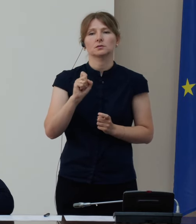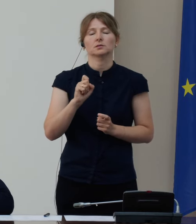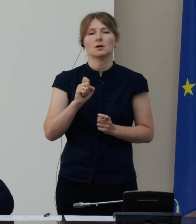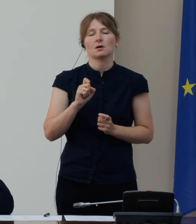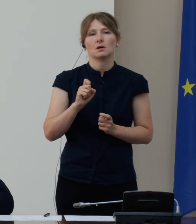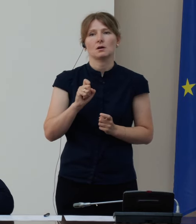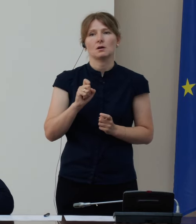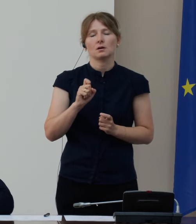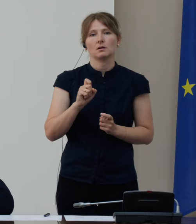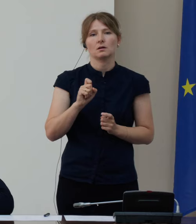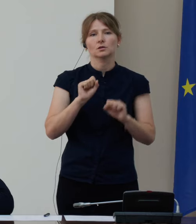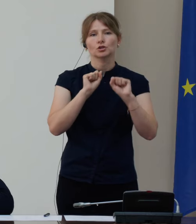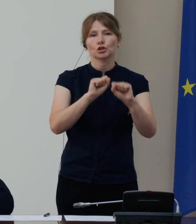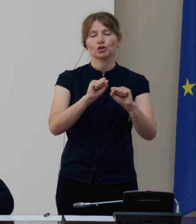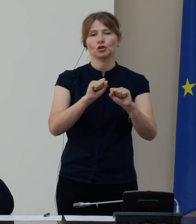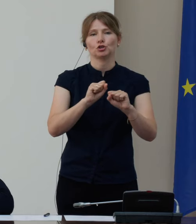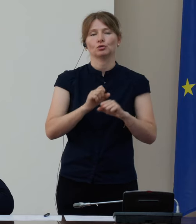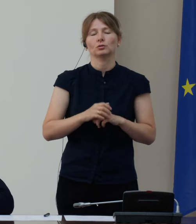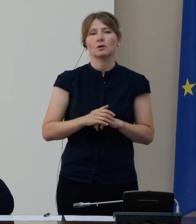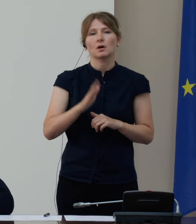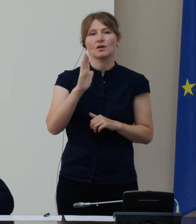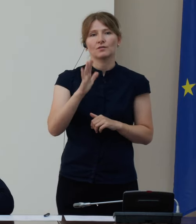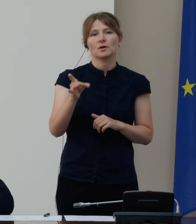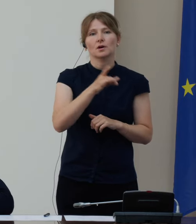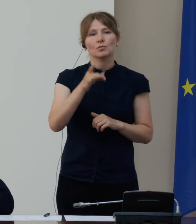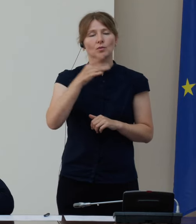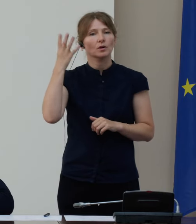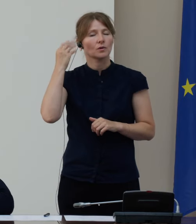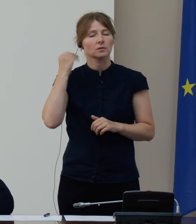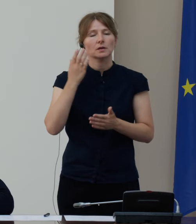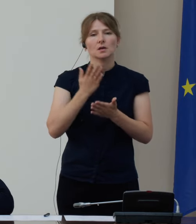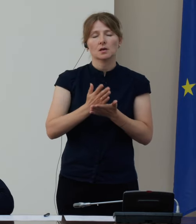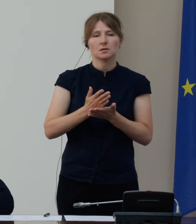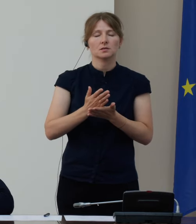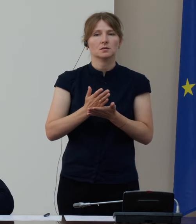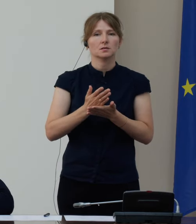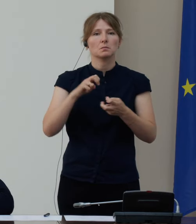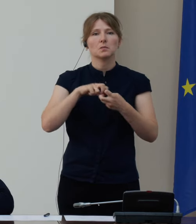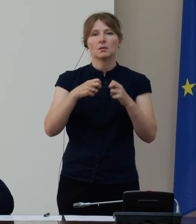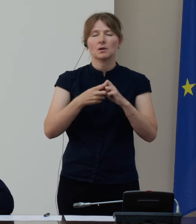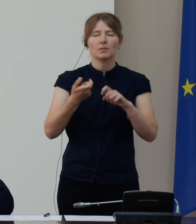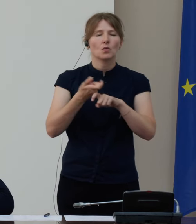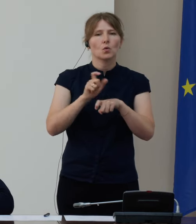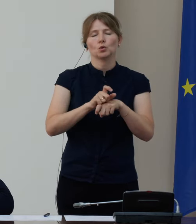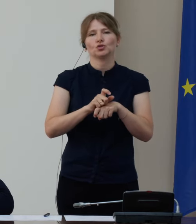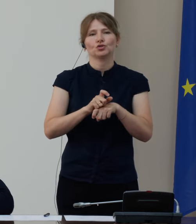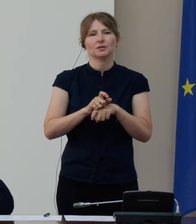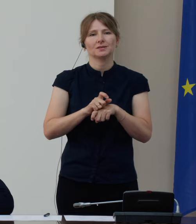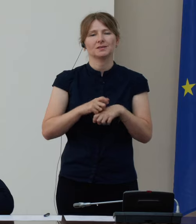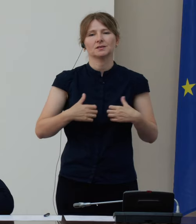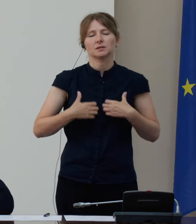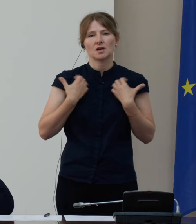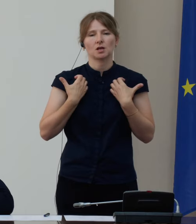din prima linie. În Republica Moldova, în continuare, sunt probleme extrem de complicate, sărăcia